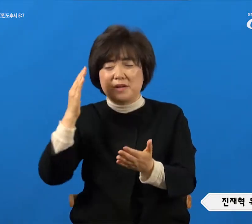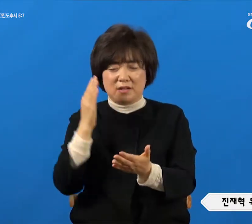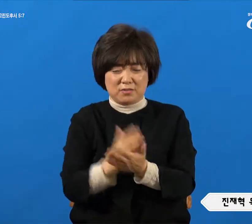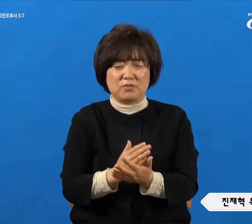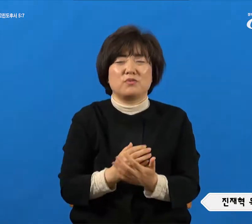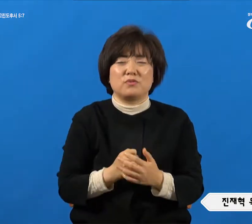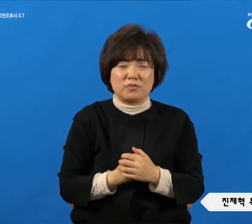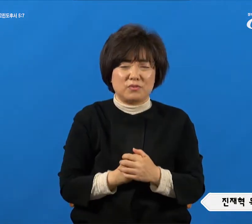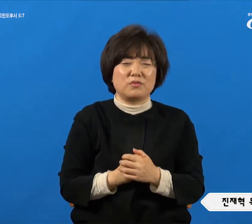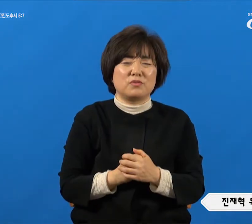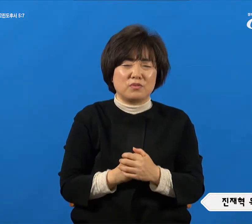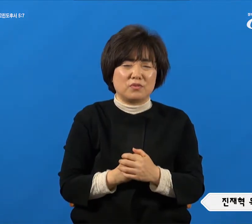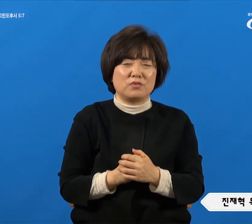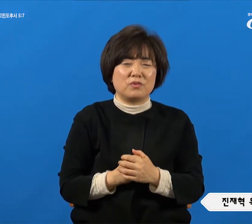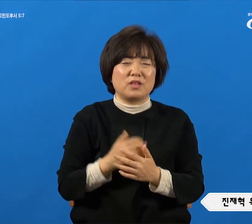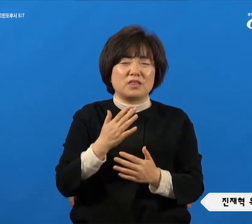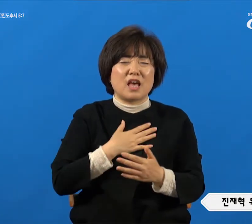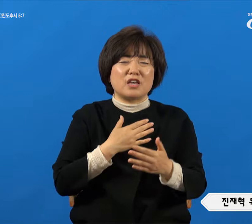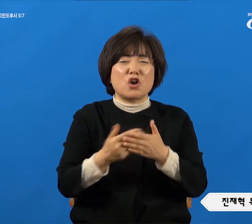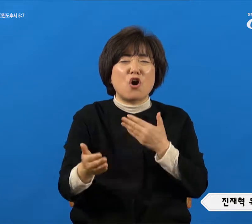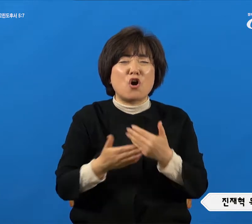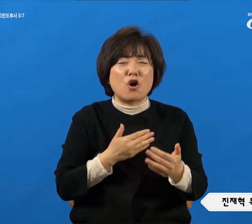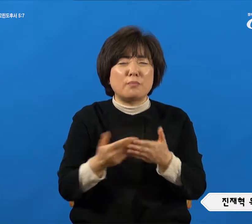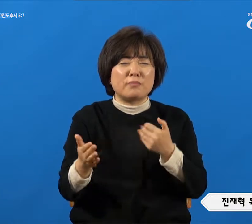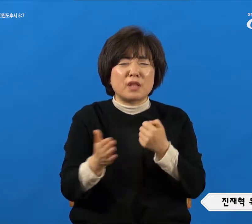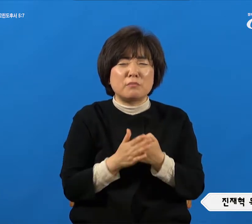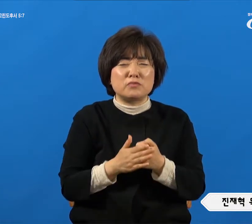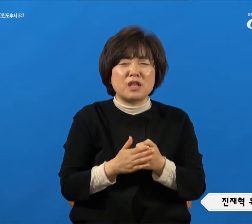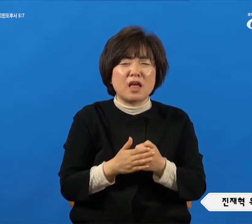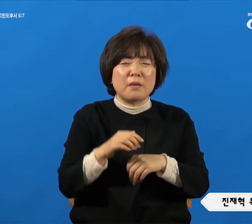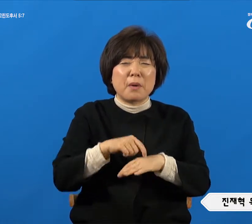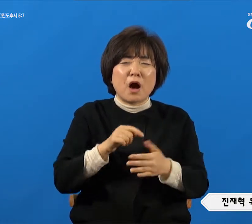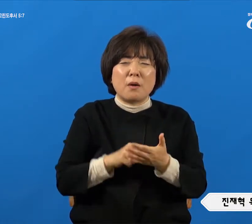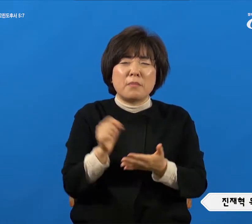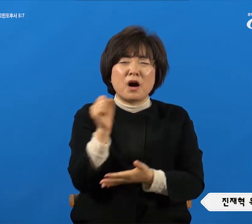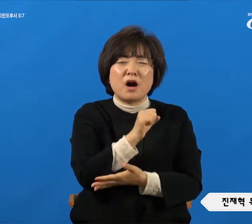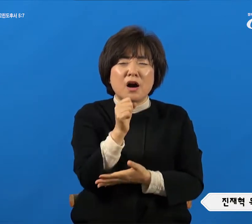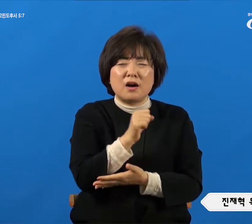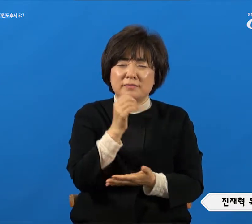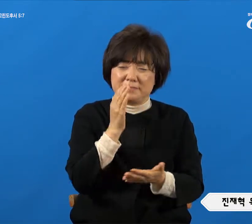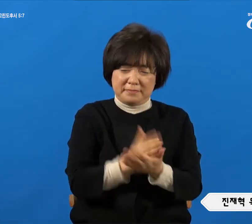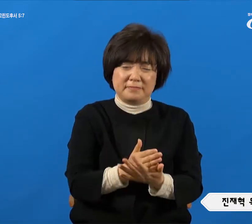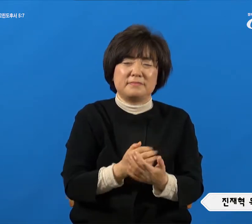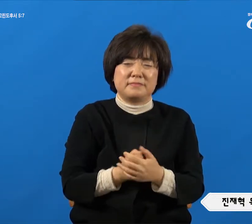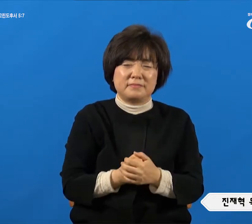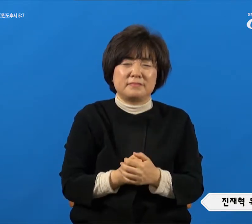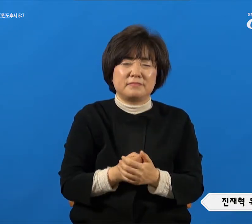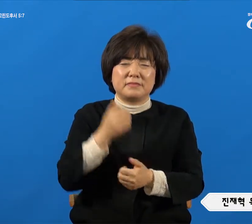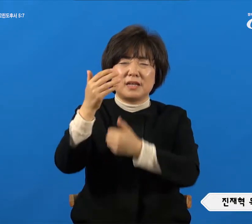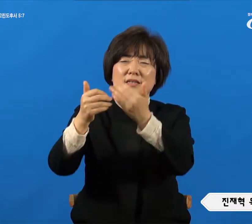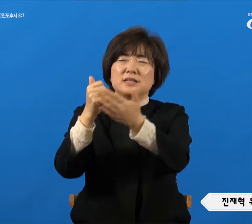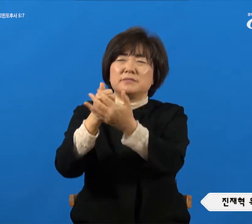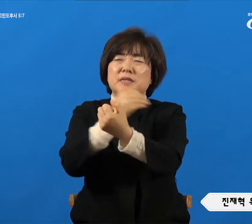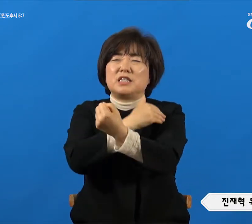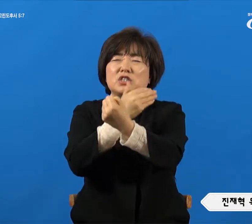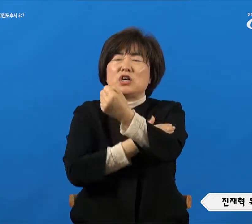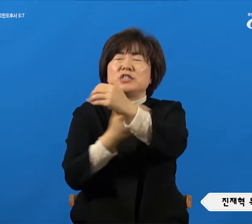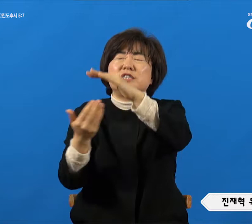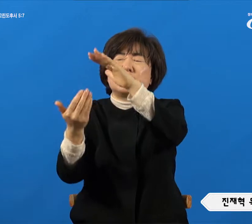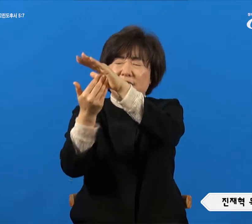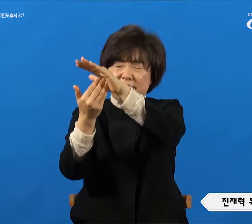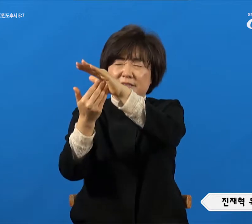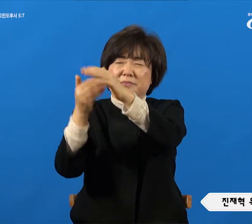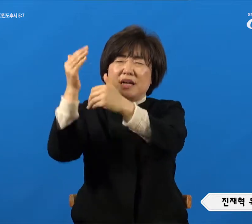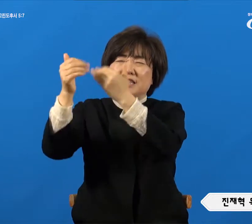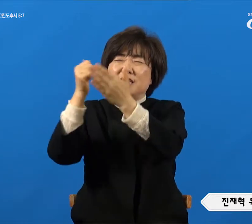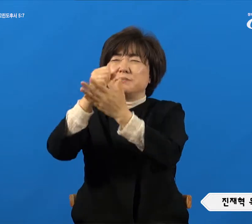말게 하시고 내 경험이 우리를 결정하지 말게 하시고 하나님의 전능하심이,